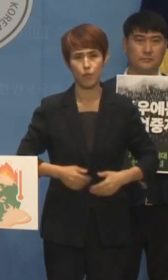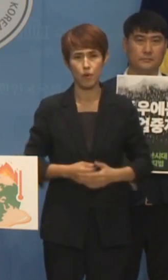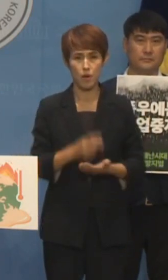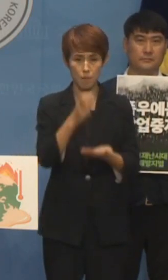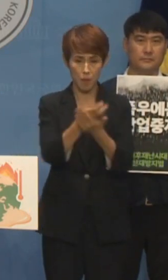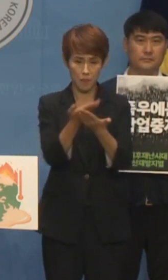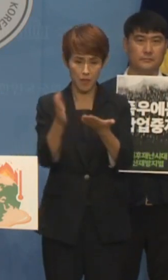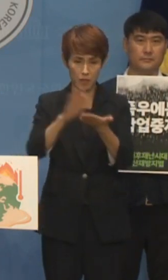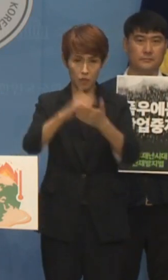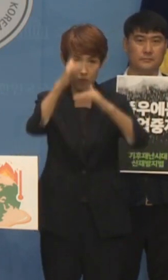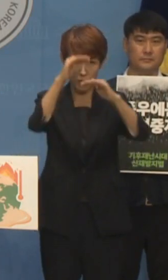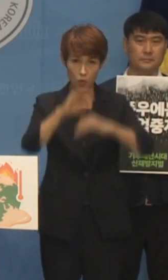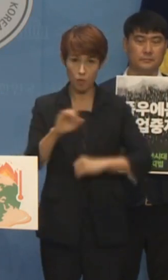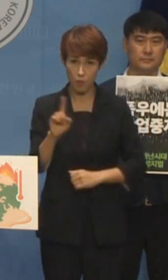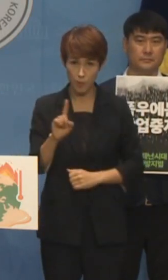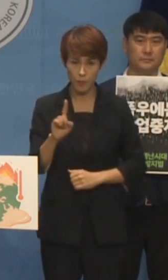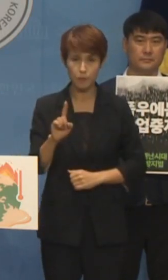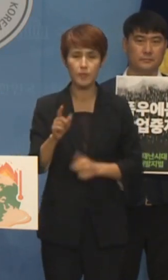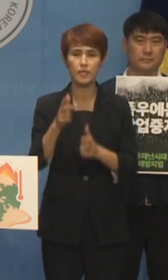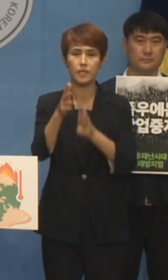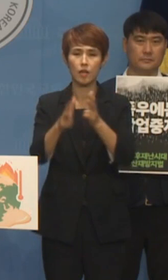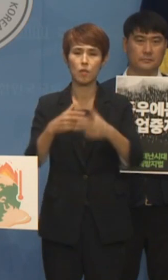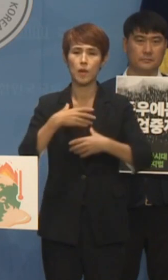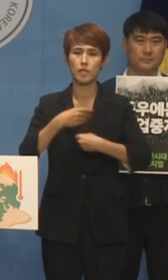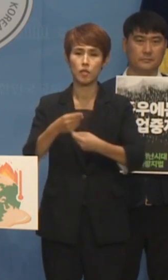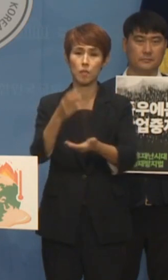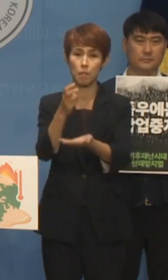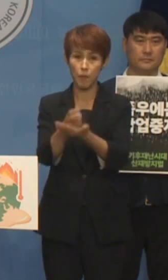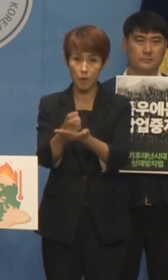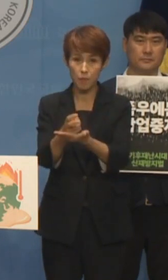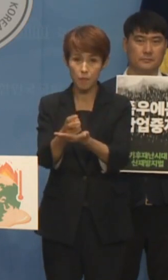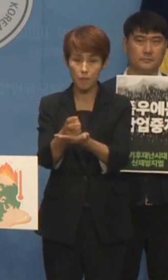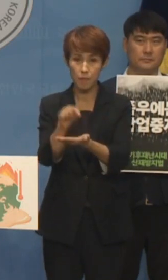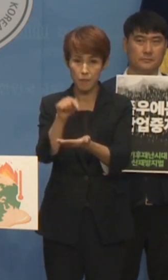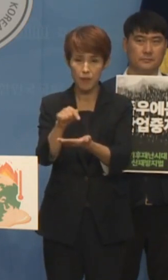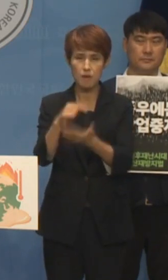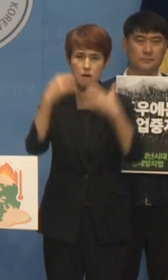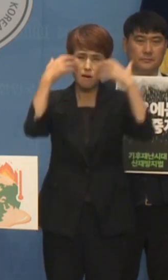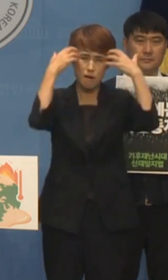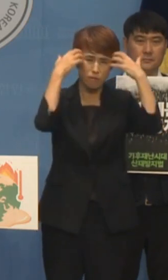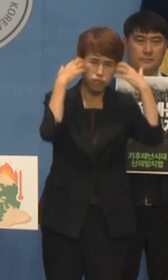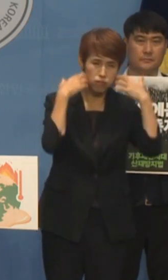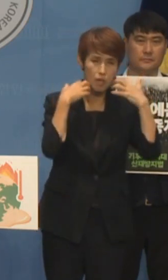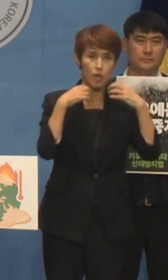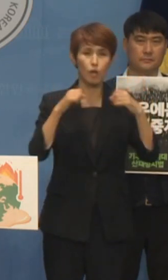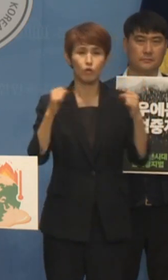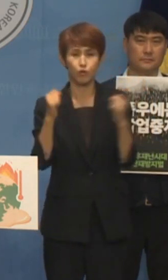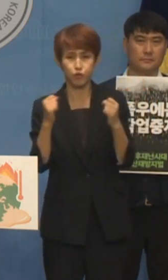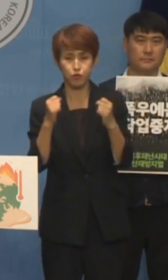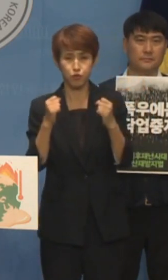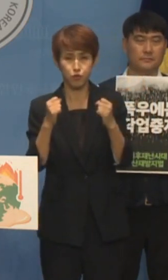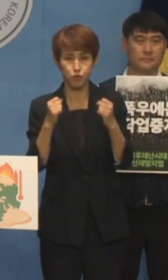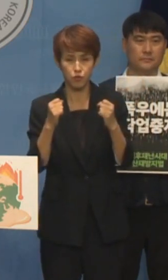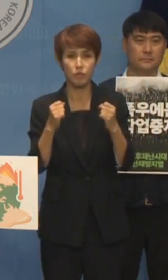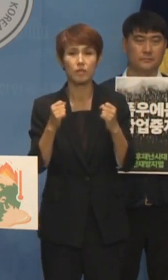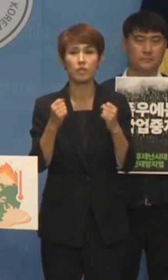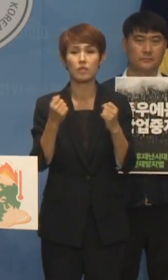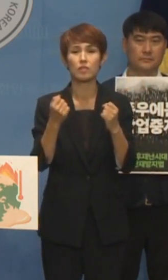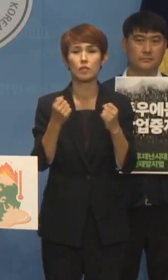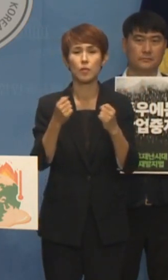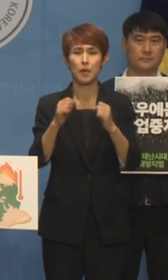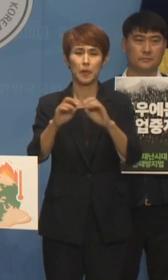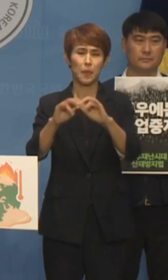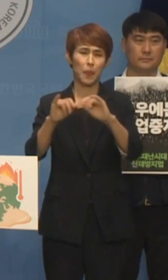개정안의 내용은 산업안전보건법에서의 보건조치 대상에 폭염, 한파 등 기상여건과